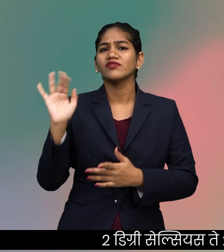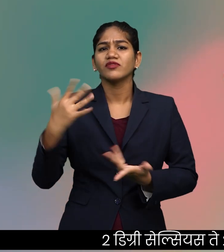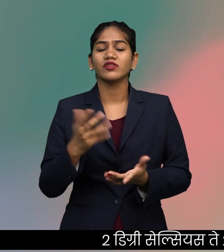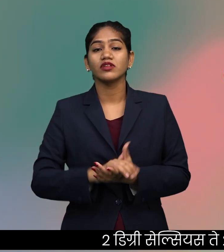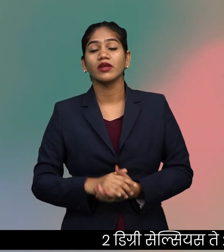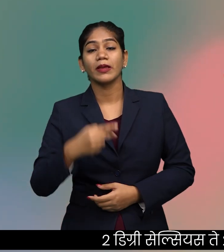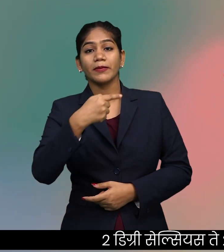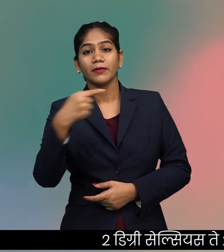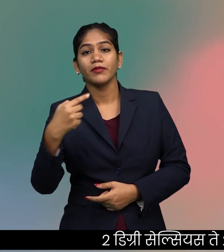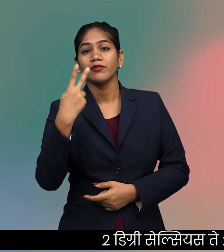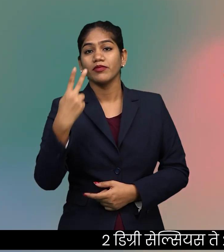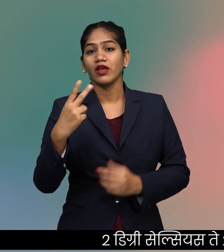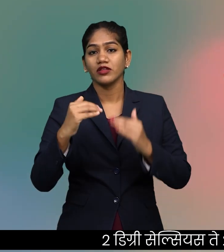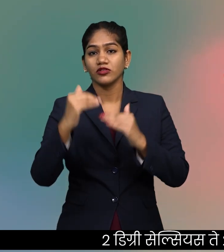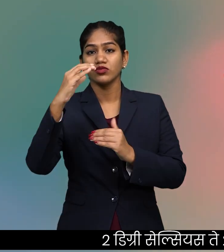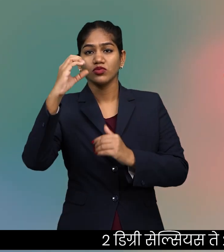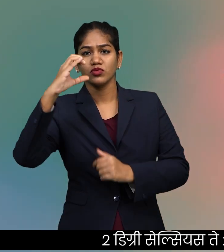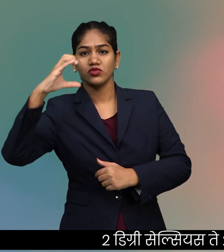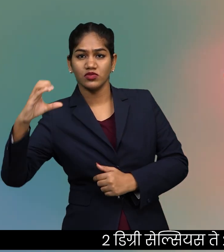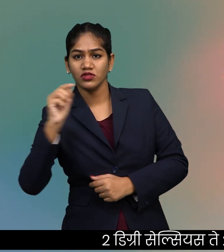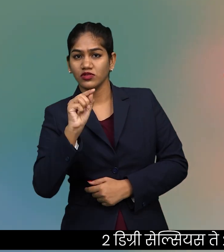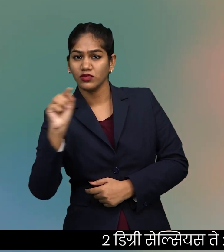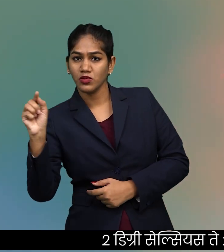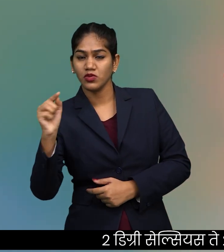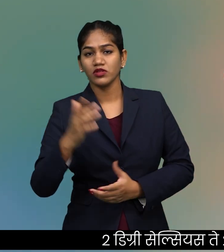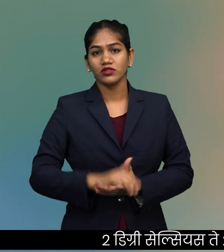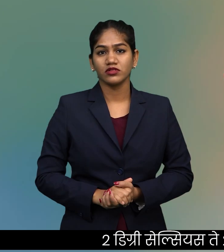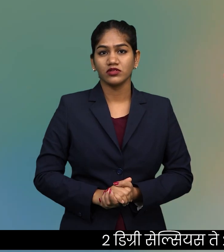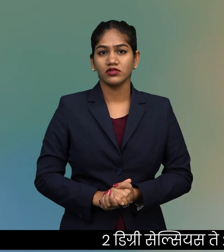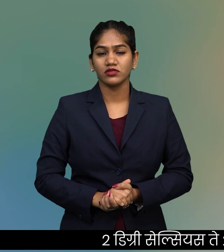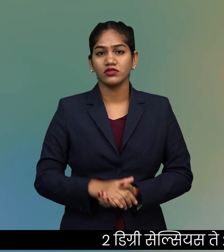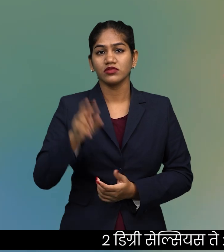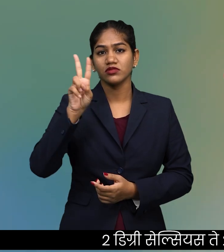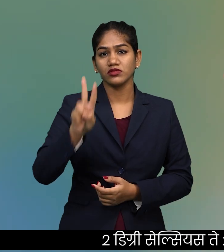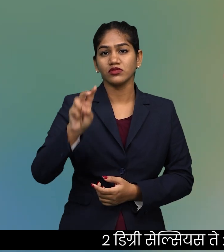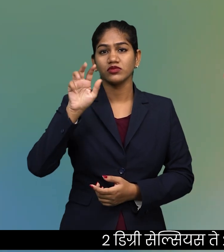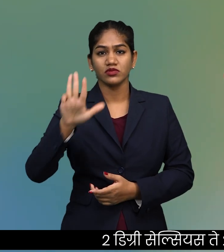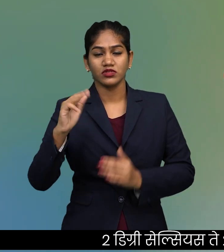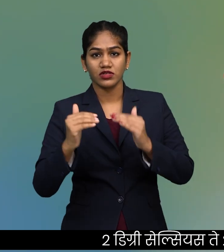2 डिग्री सेल्सिअस ते 29 डिग्री सेल्सिअसपर्यंत बदलते.